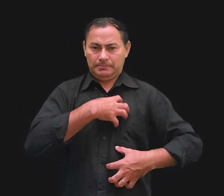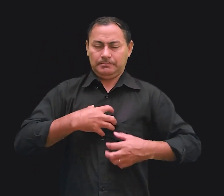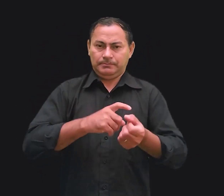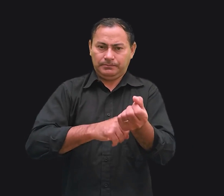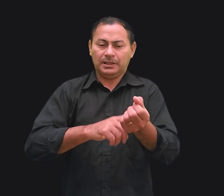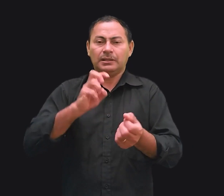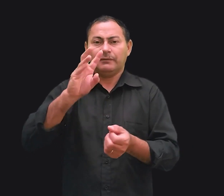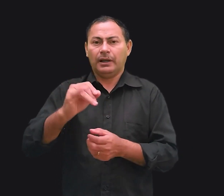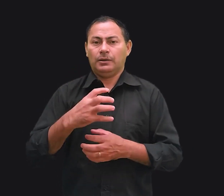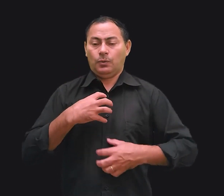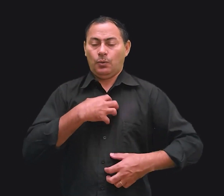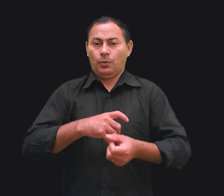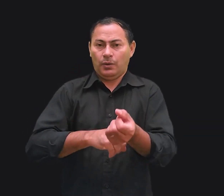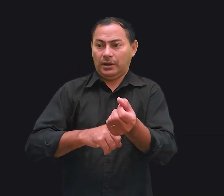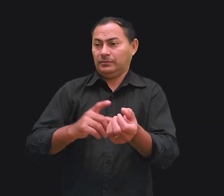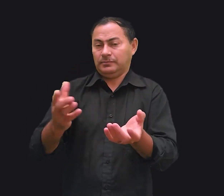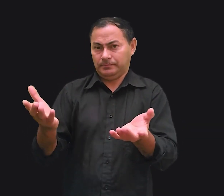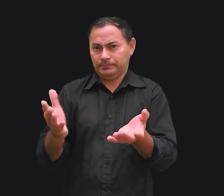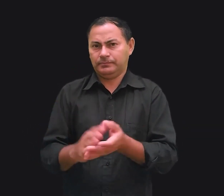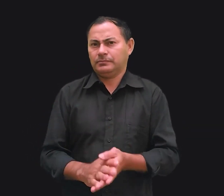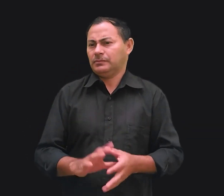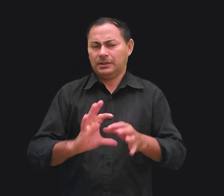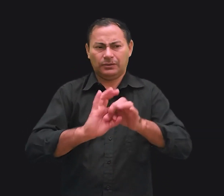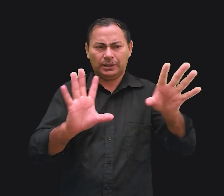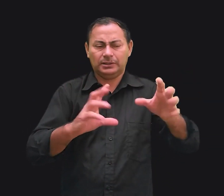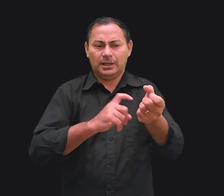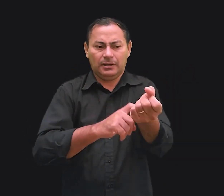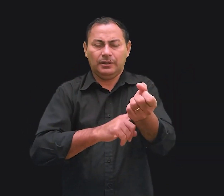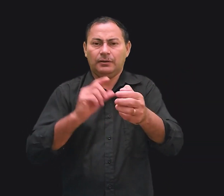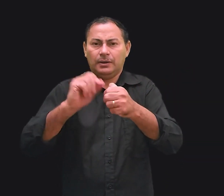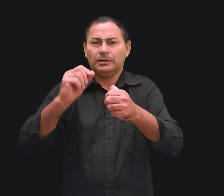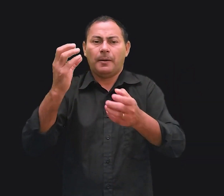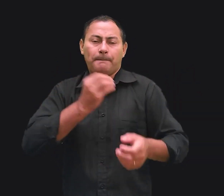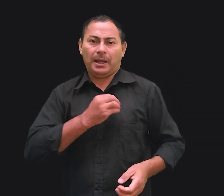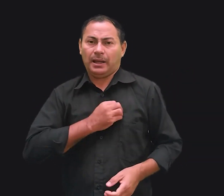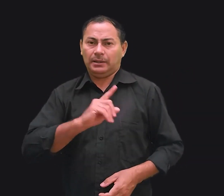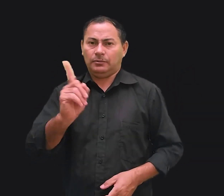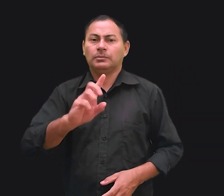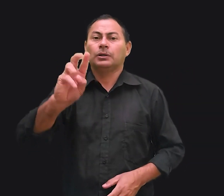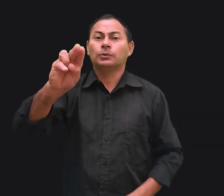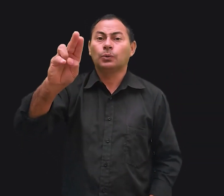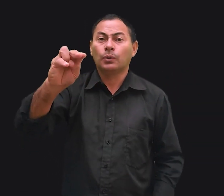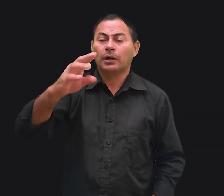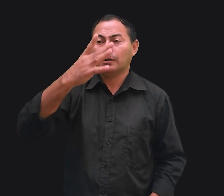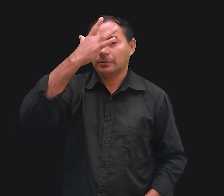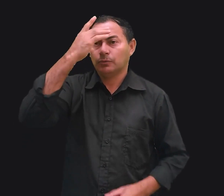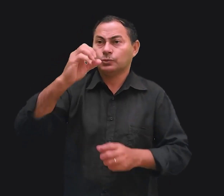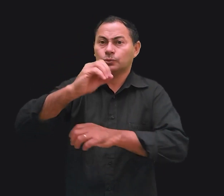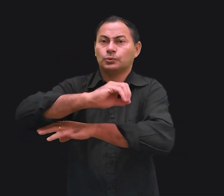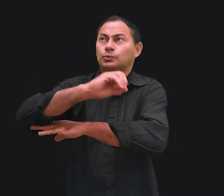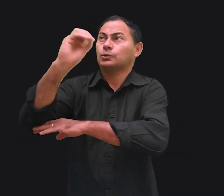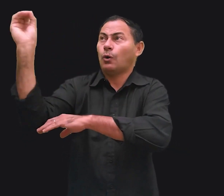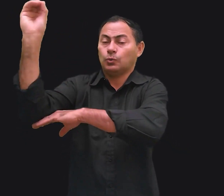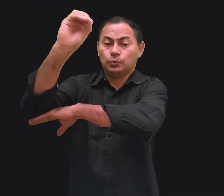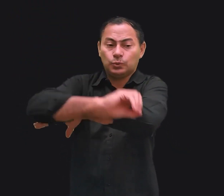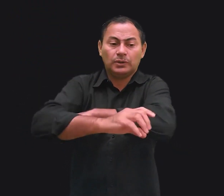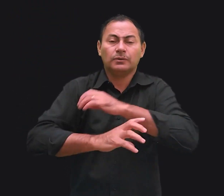ficar irado. Você vai ficar com raiva um dia. Não deixe que a raiva o leve ao pecado. E nunca deixe que o sol se ponha sobre